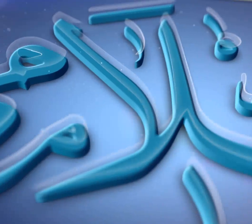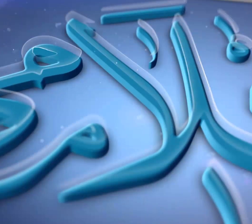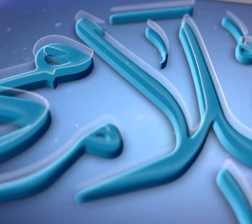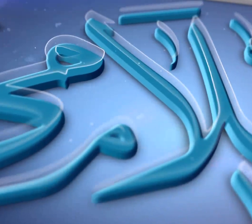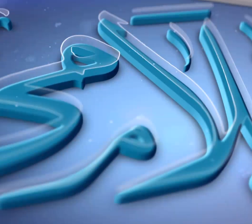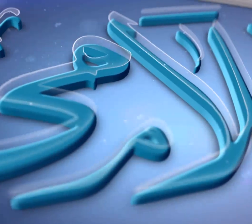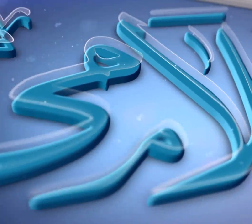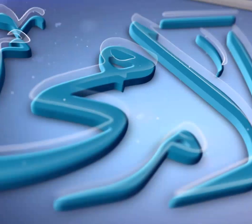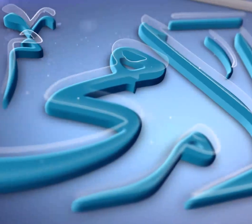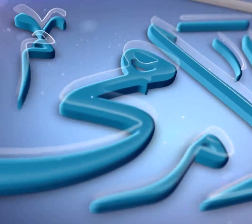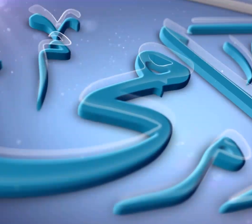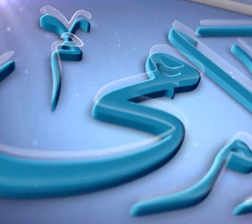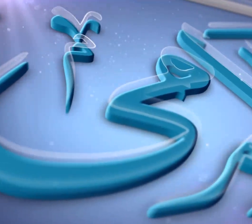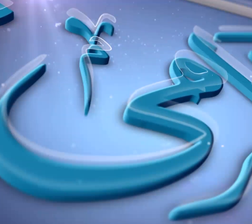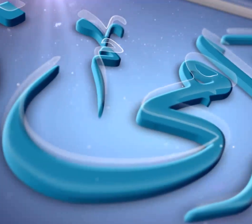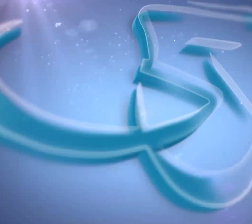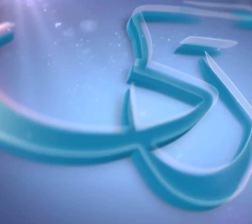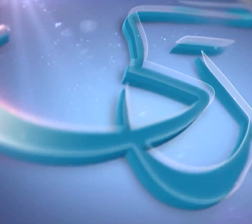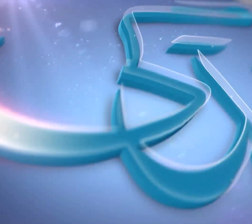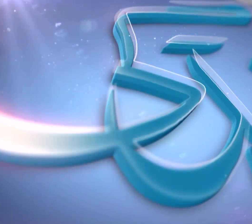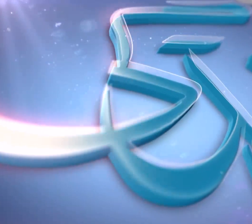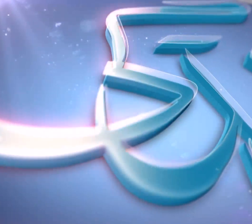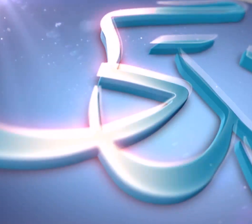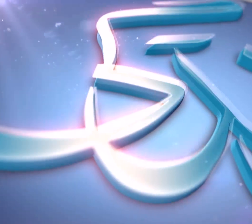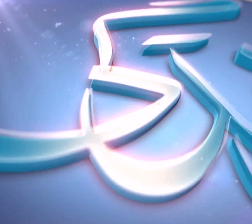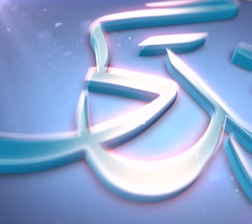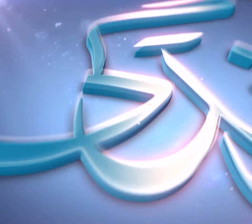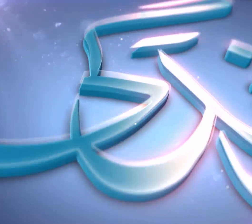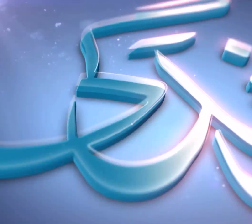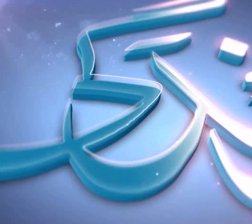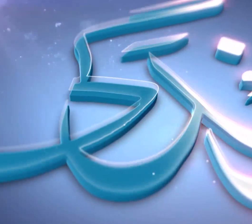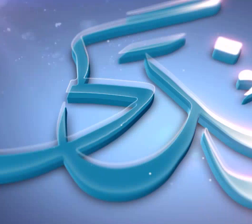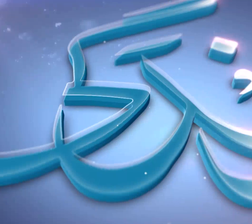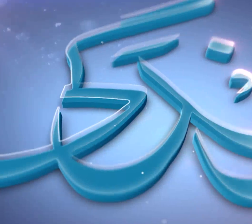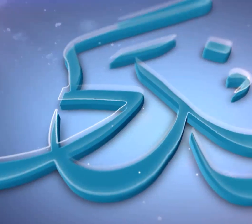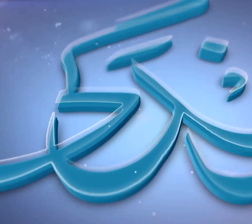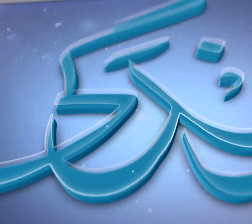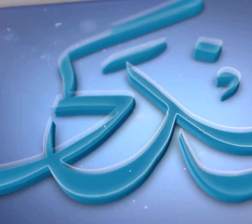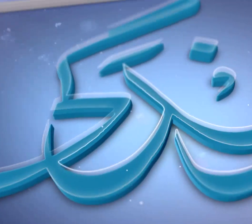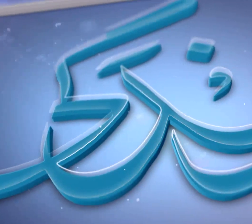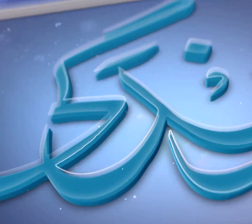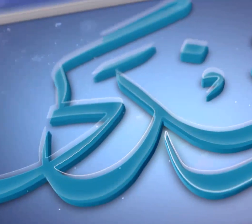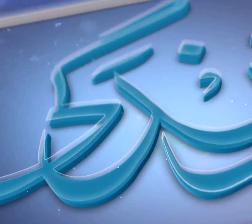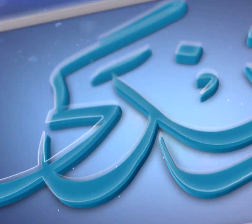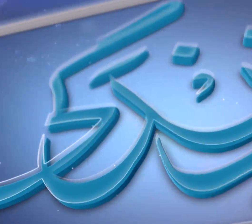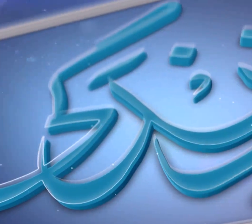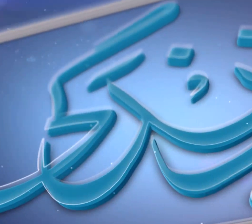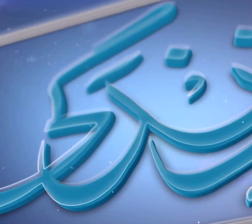کی سرفرازی، میں اسی لیے مسلمان، میں اسی لیے